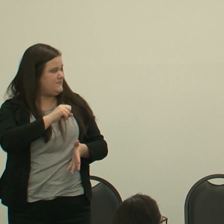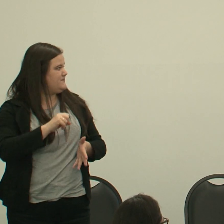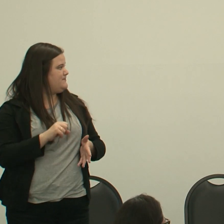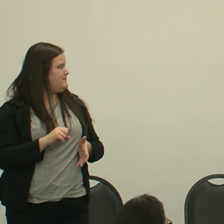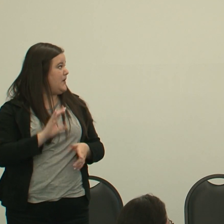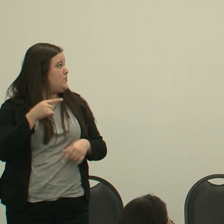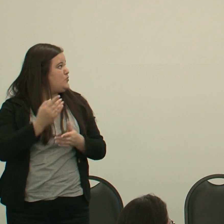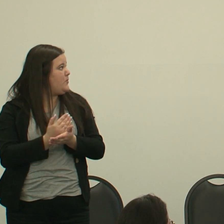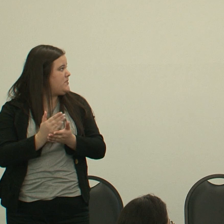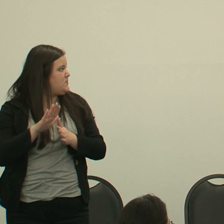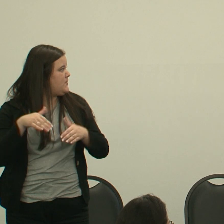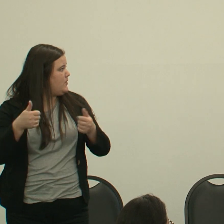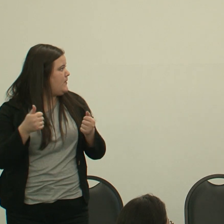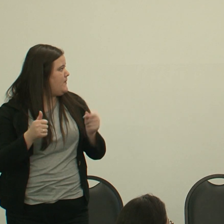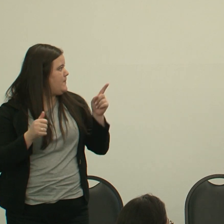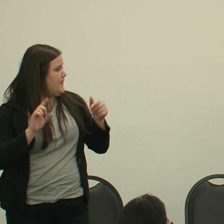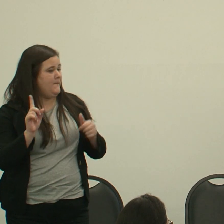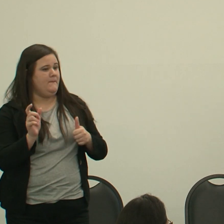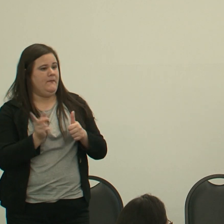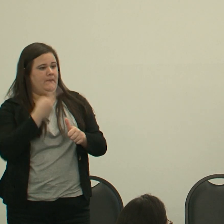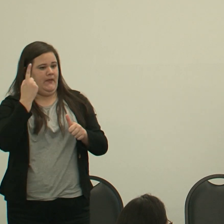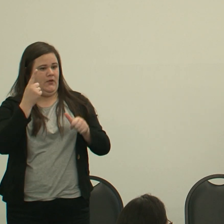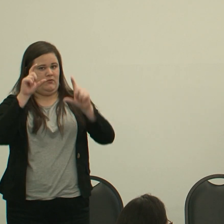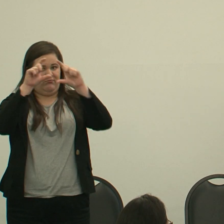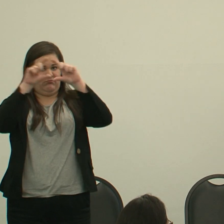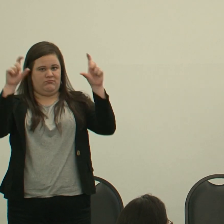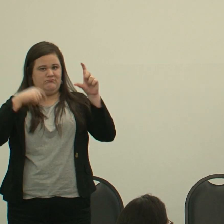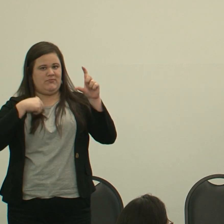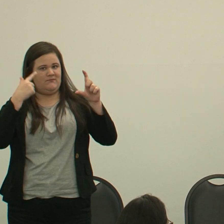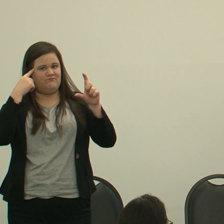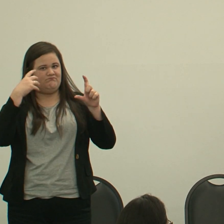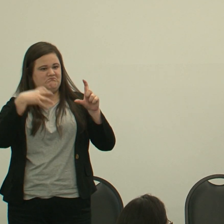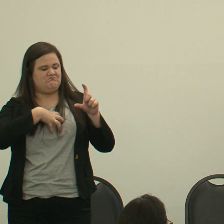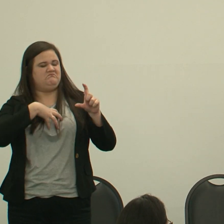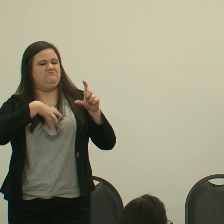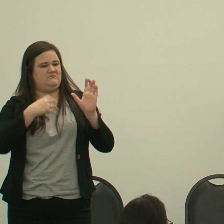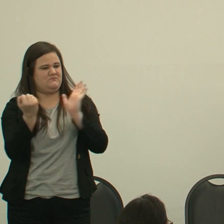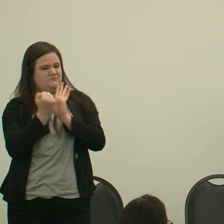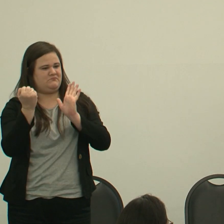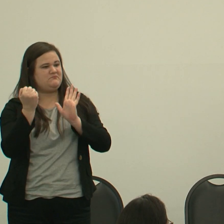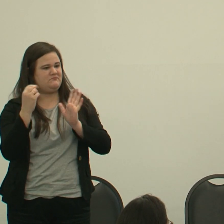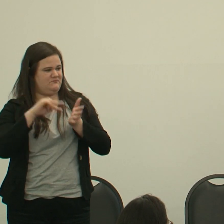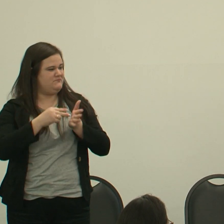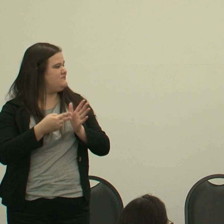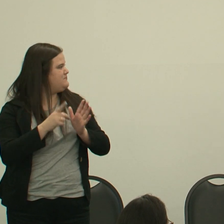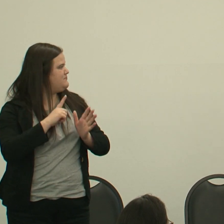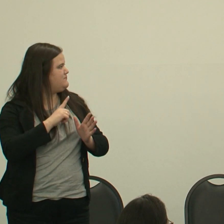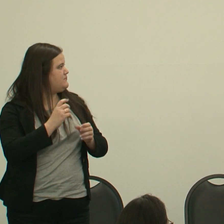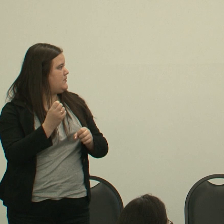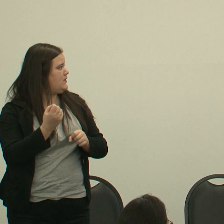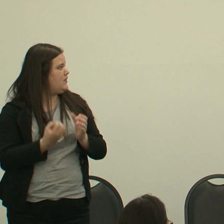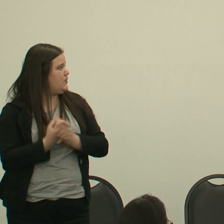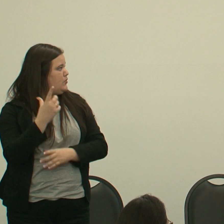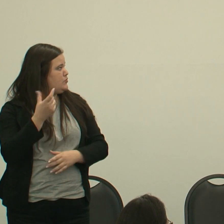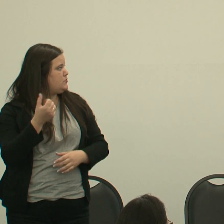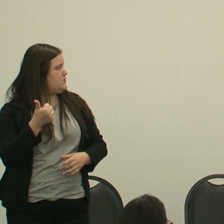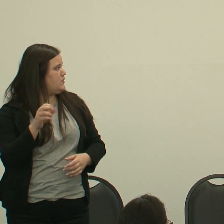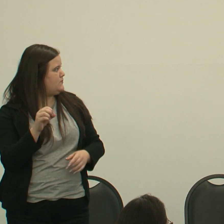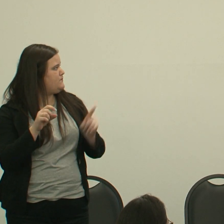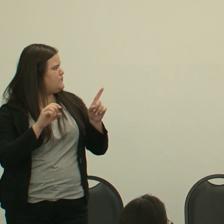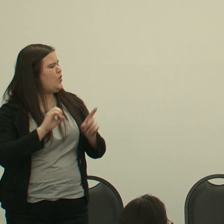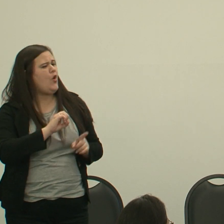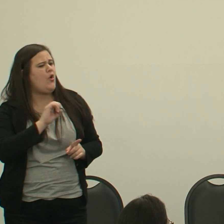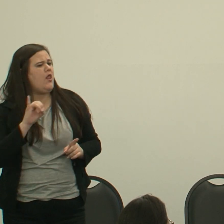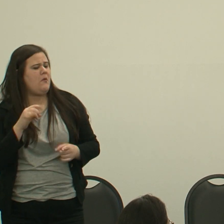para a primeira tirinha deles, eu acho muito significativa. Foi produzida em 2010. Olá, por que vocês